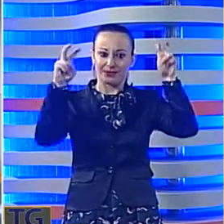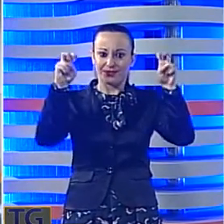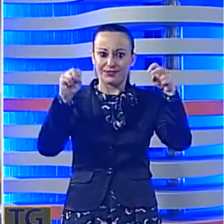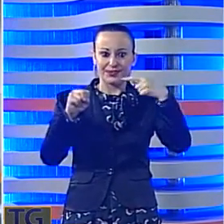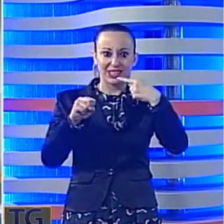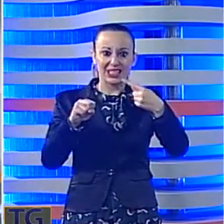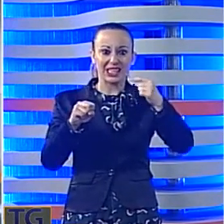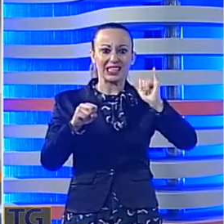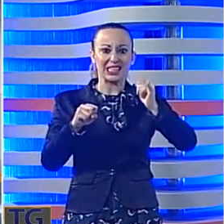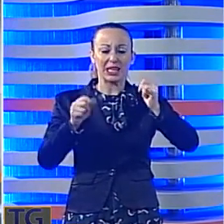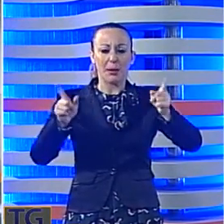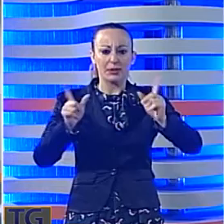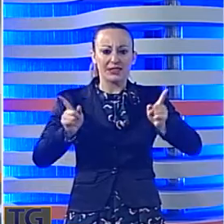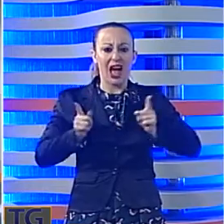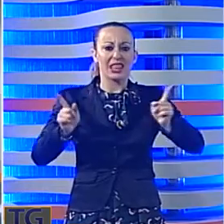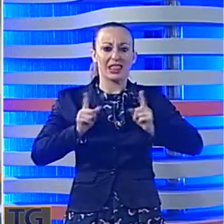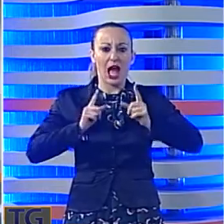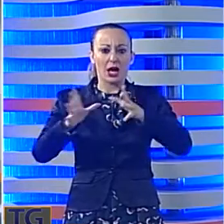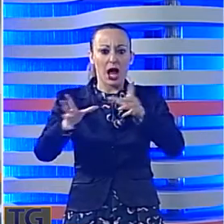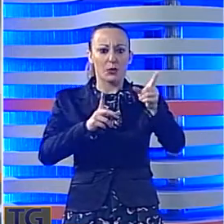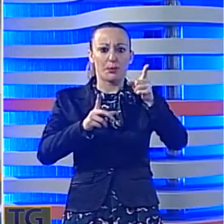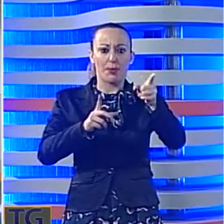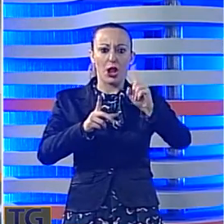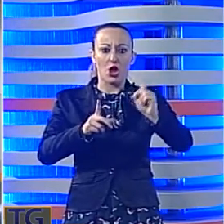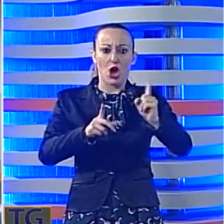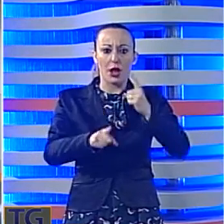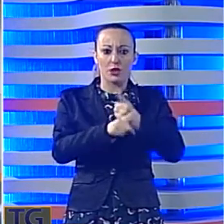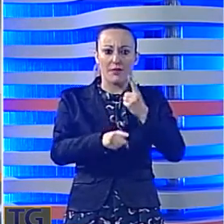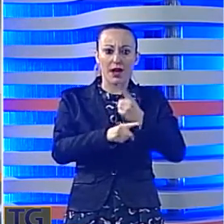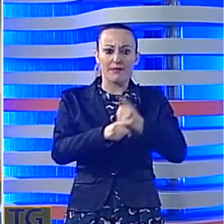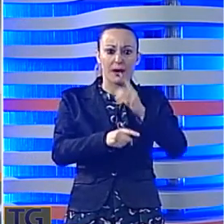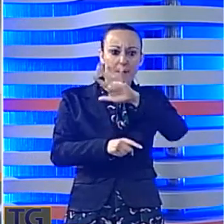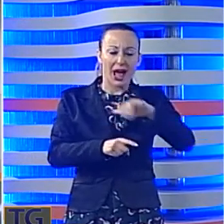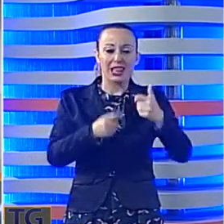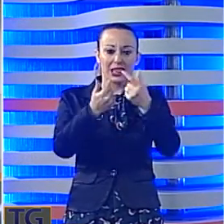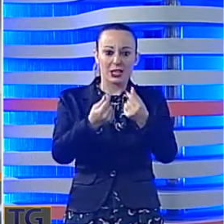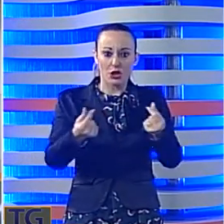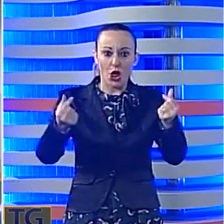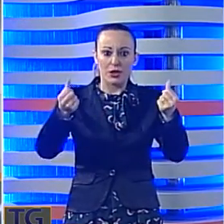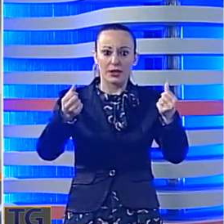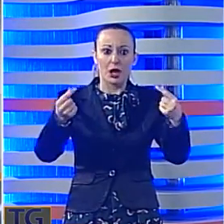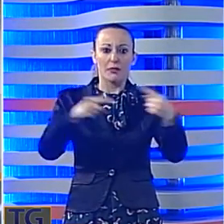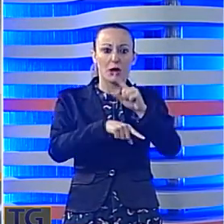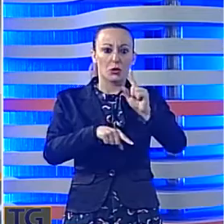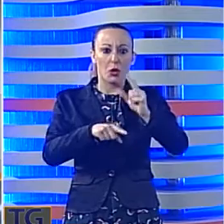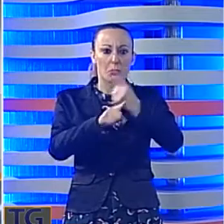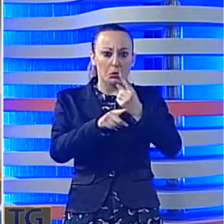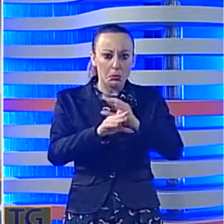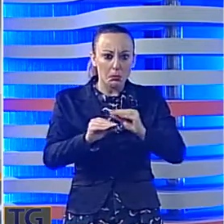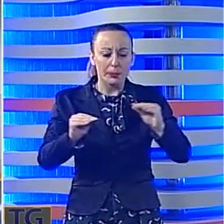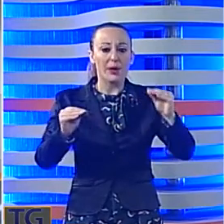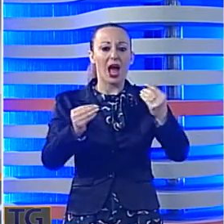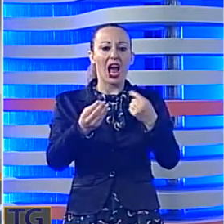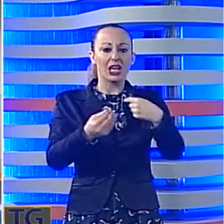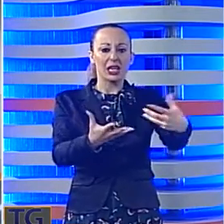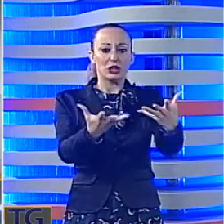Servizi. Antonio Ingroia si difende da un'accusa. L'accusa di peculato, ovvero quella di